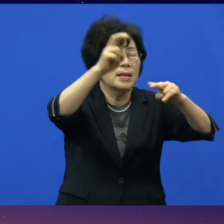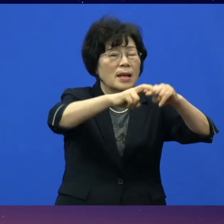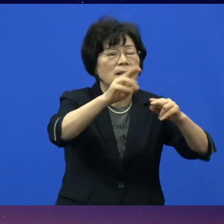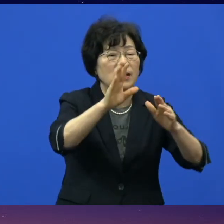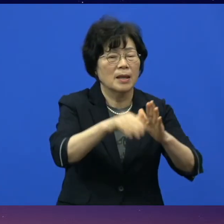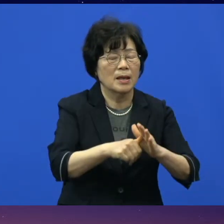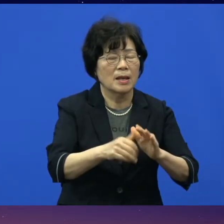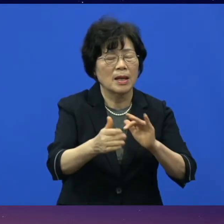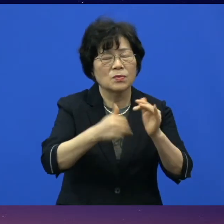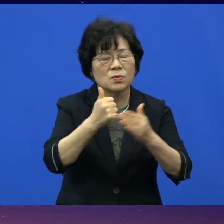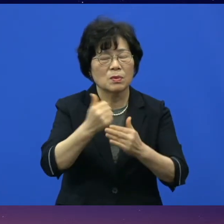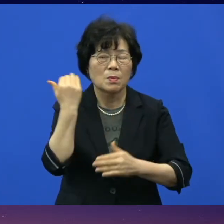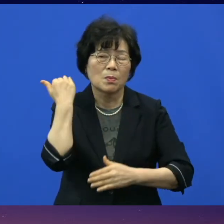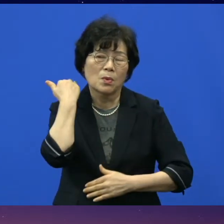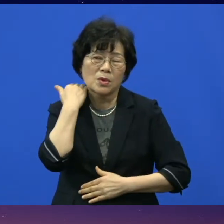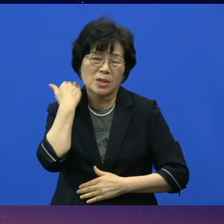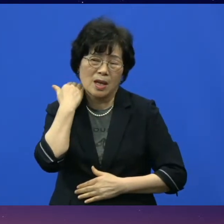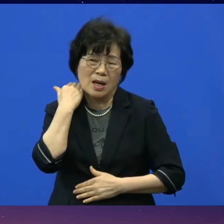보여요.